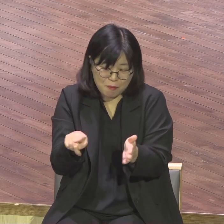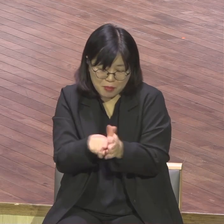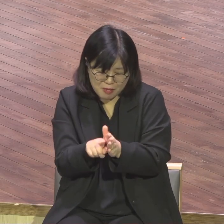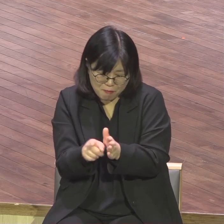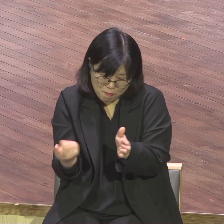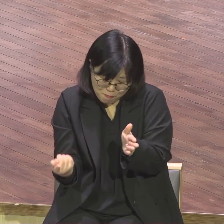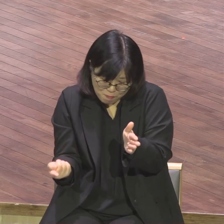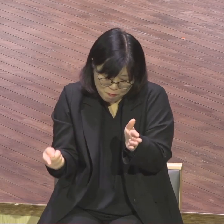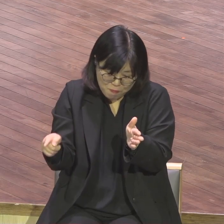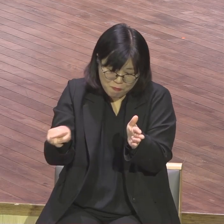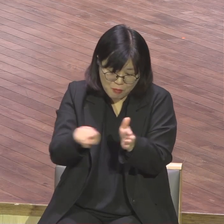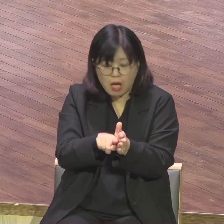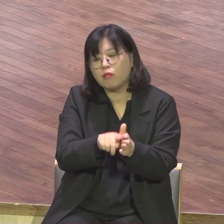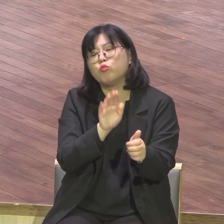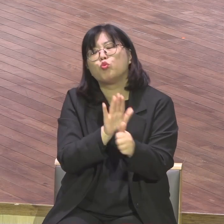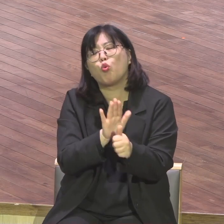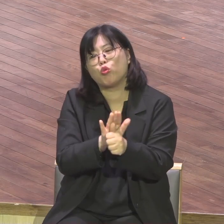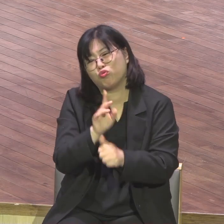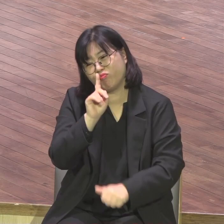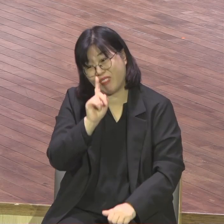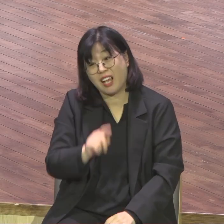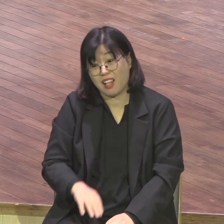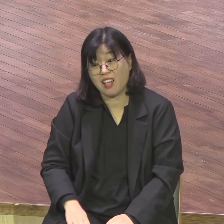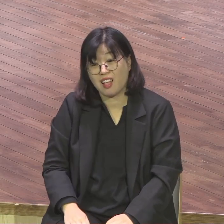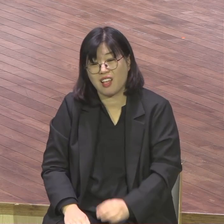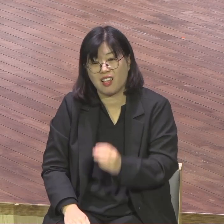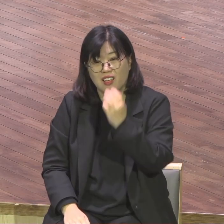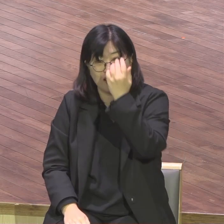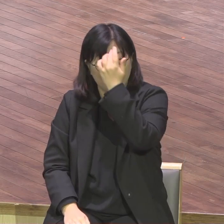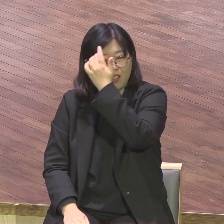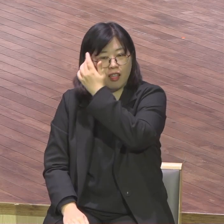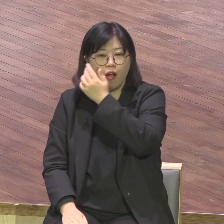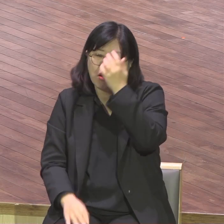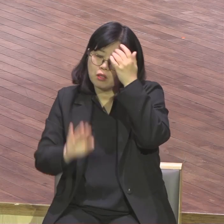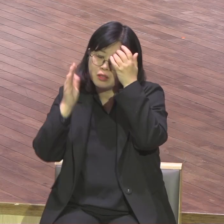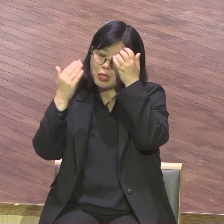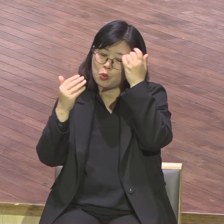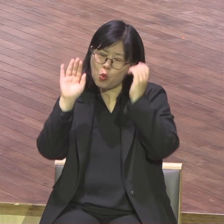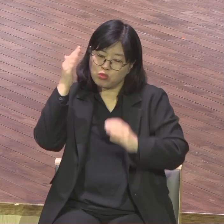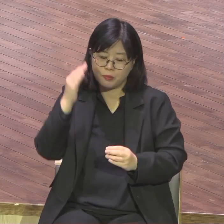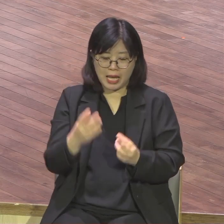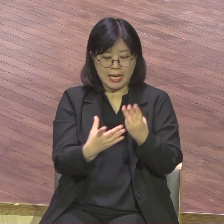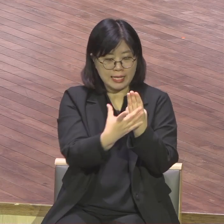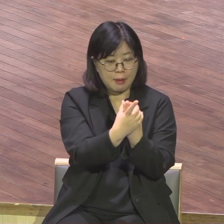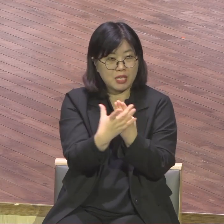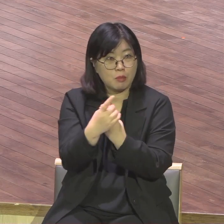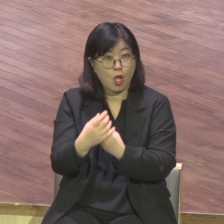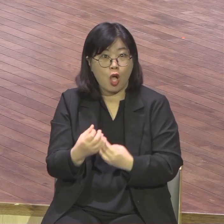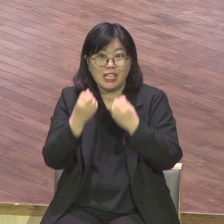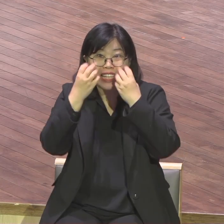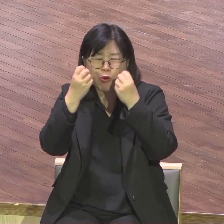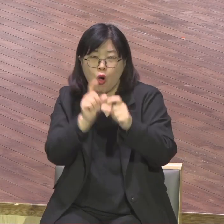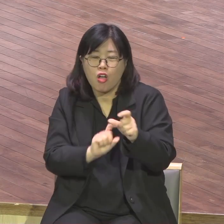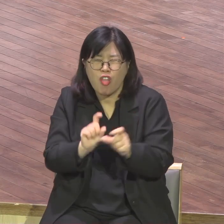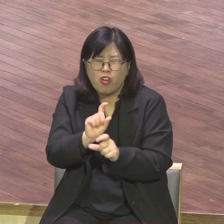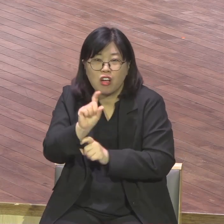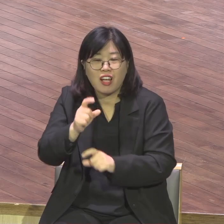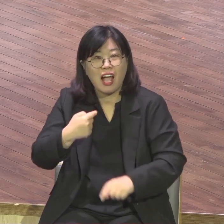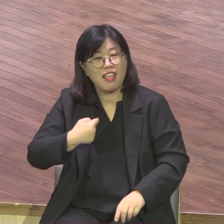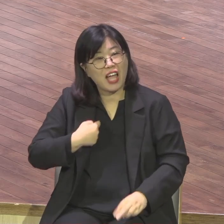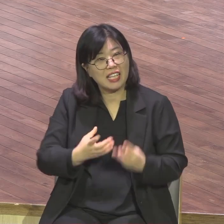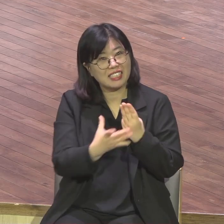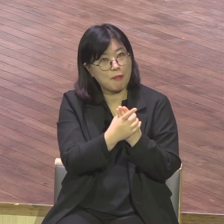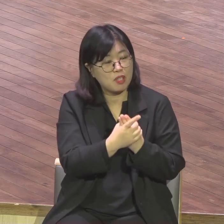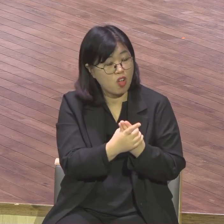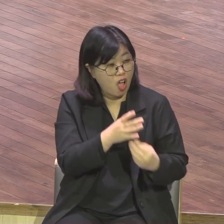3.1조 만드는데 이 피로감이 다 생기면 자꾸 3.1조 만드는데 더 이상 3.1조 만들지 않아도 돼요. 안